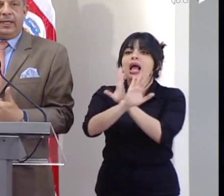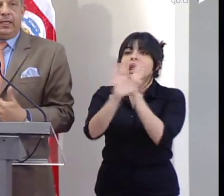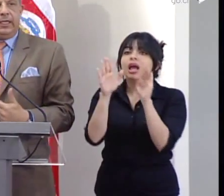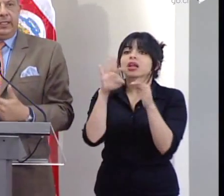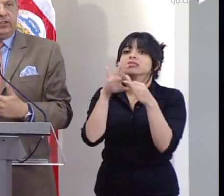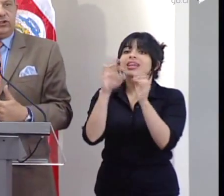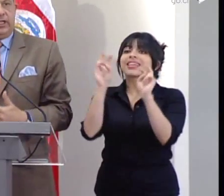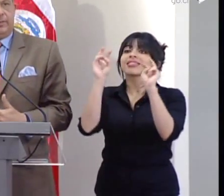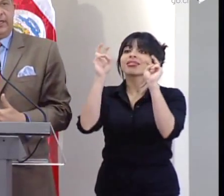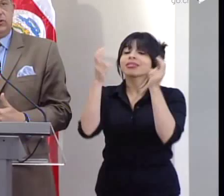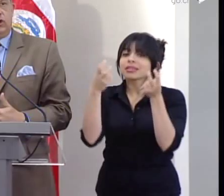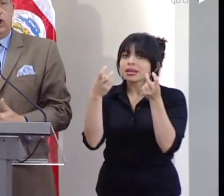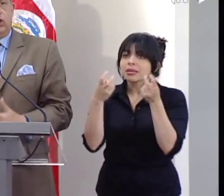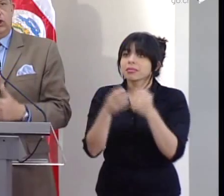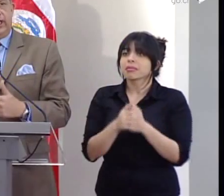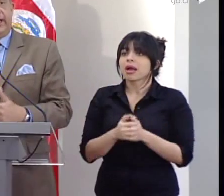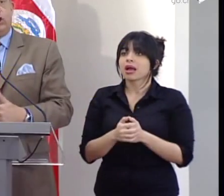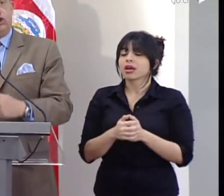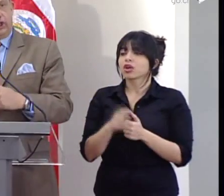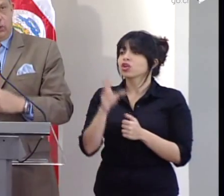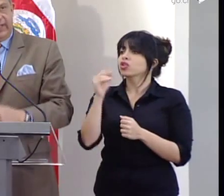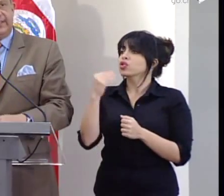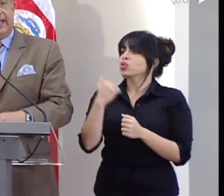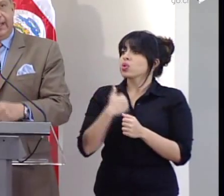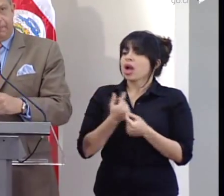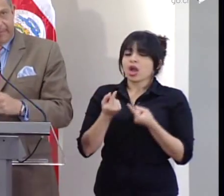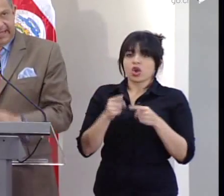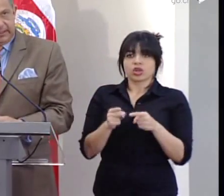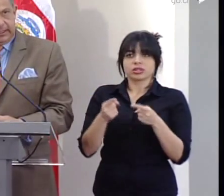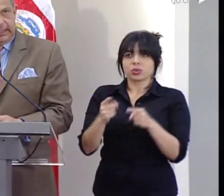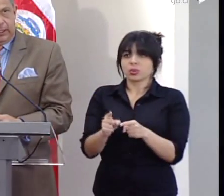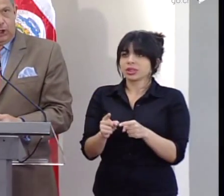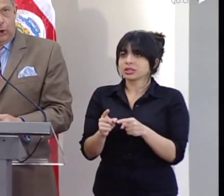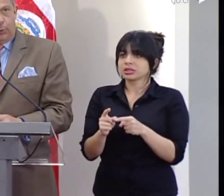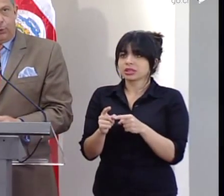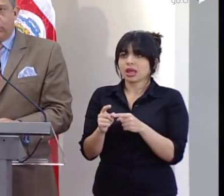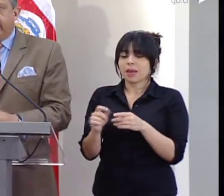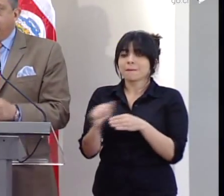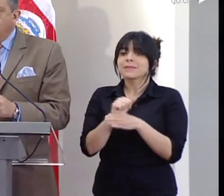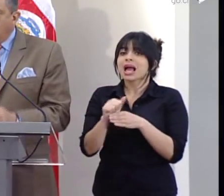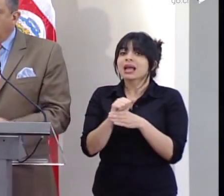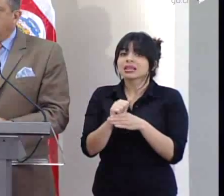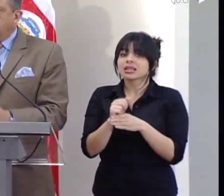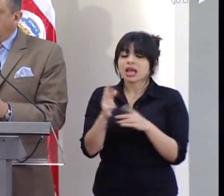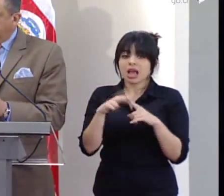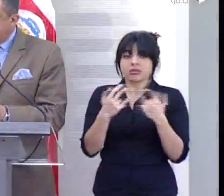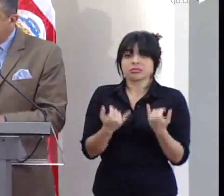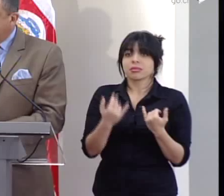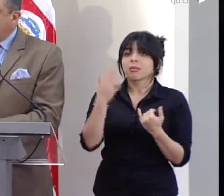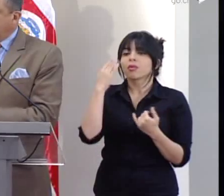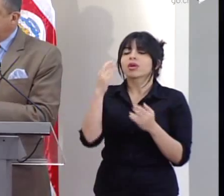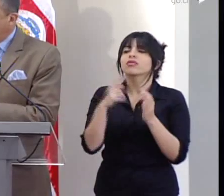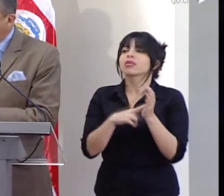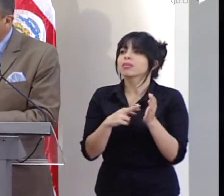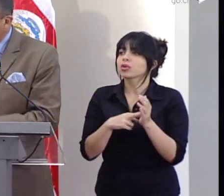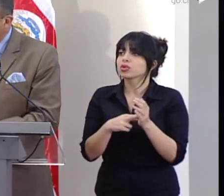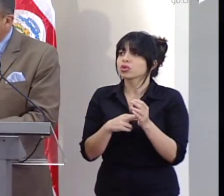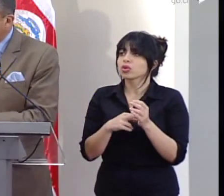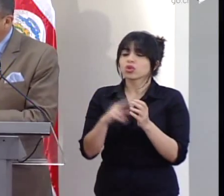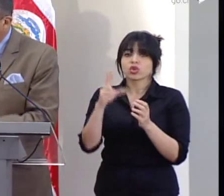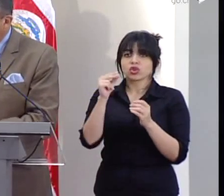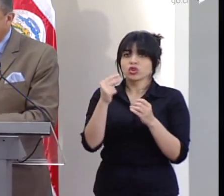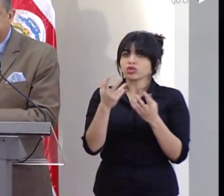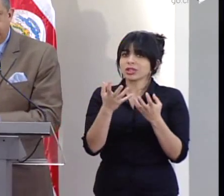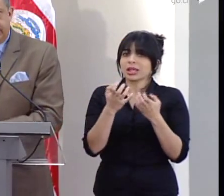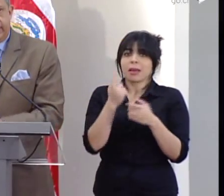sobre un tema que, dicho sea de paso, no tiene consecuencia práctica porque no, lo reitero, se